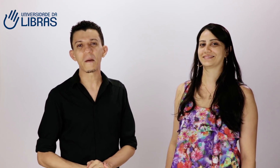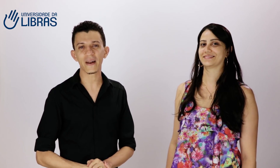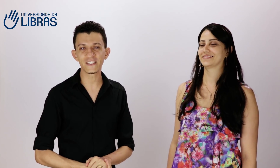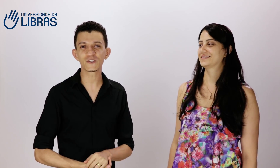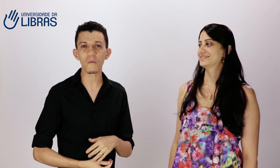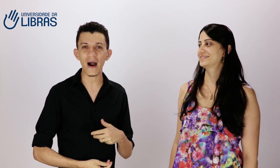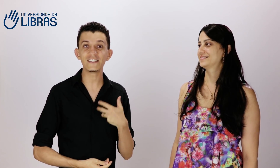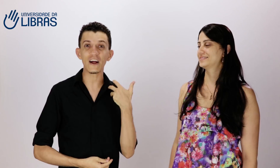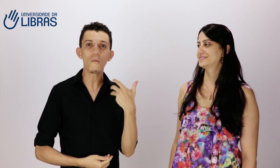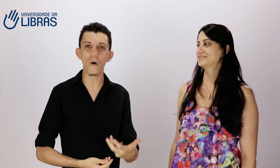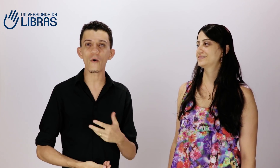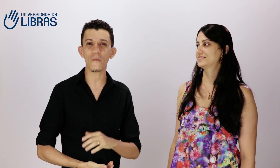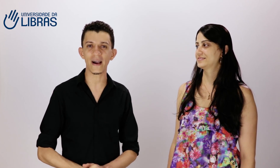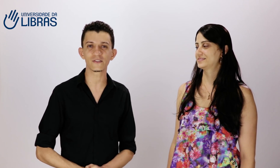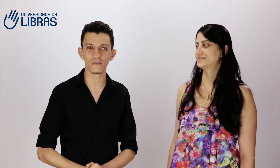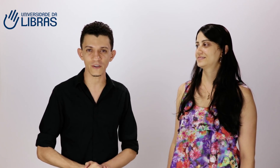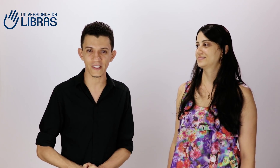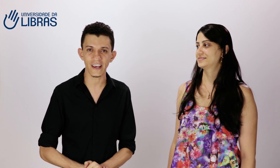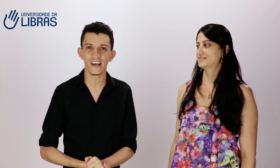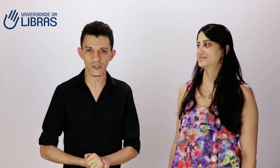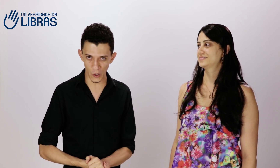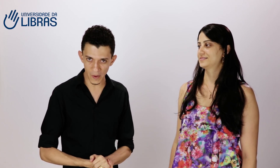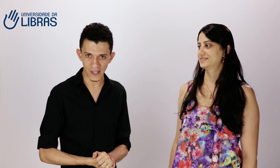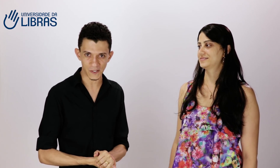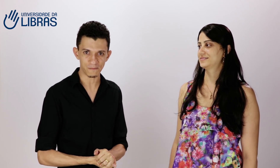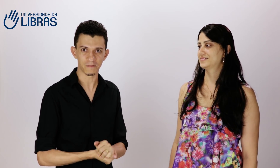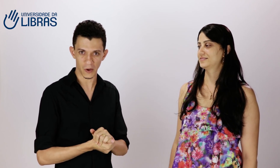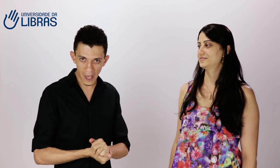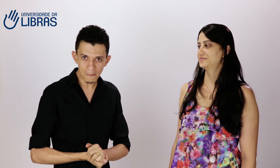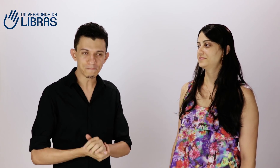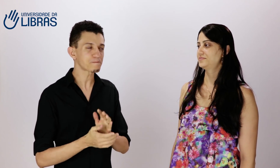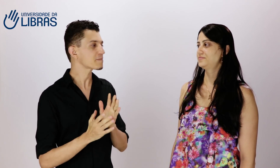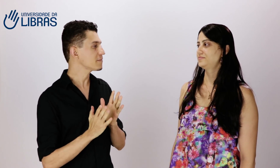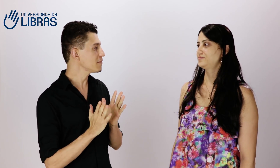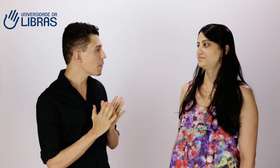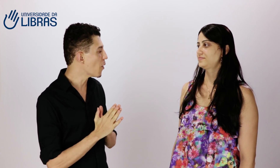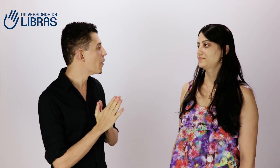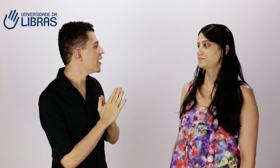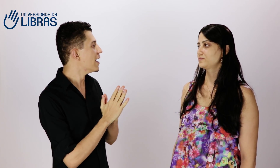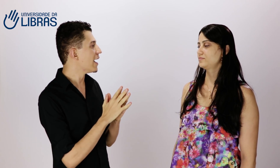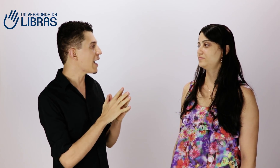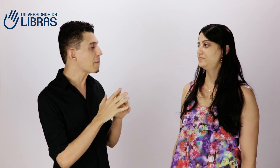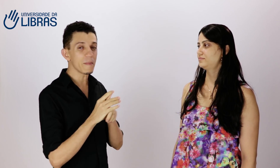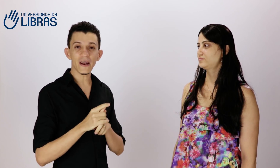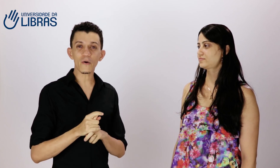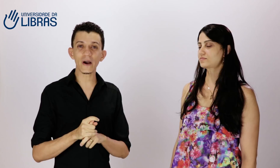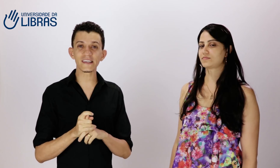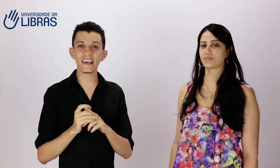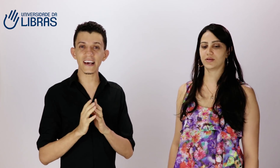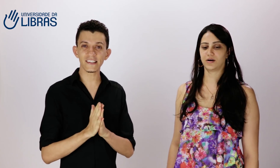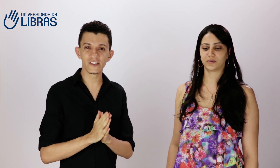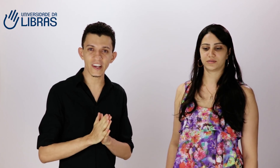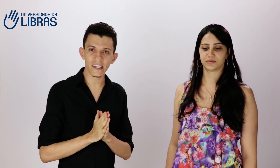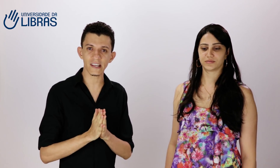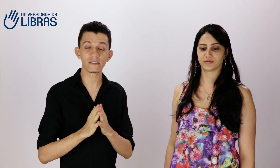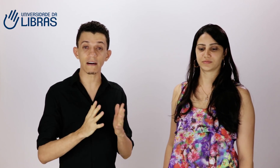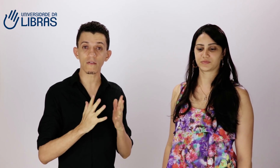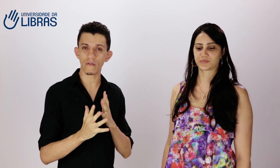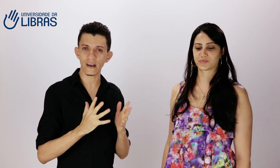para a gente compartilhar um pouco mais com você sobre isso, ok? Bom, a primeira coisa é que esses dias eu estava